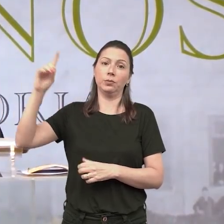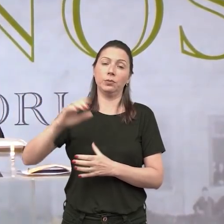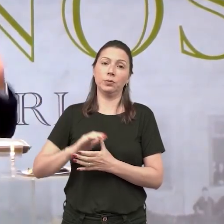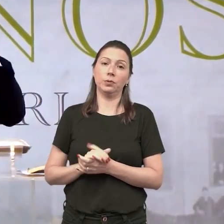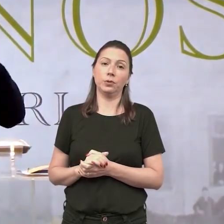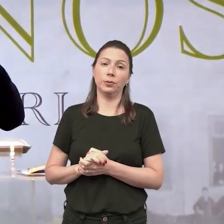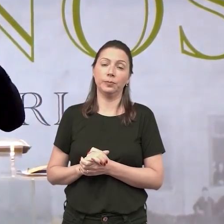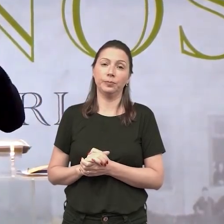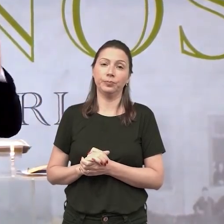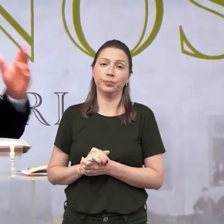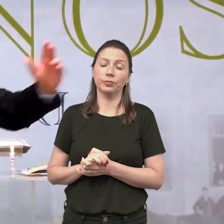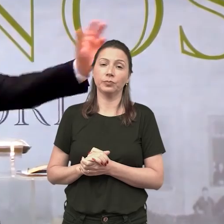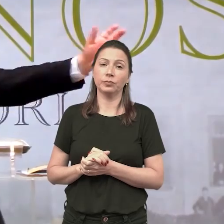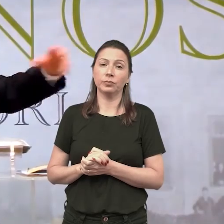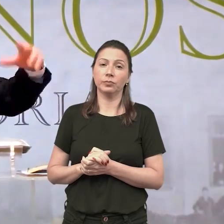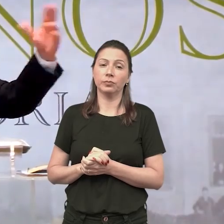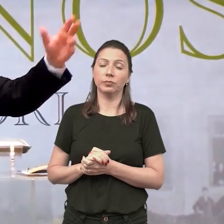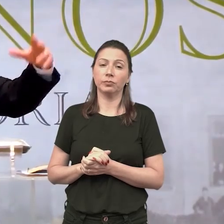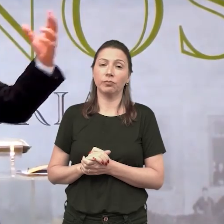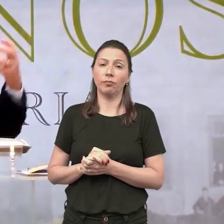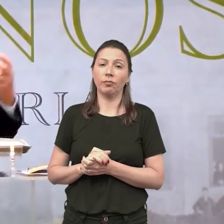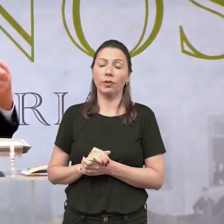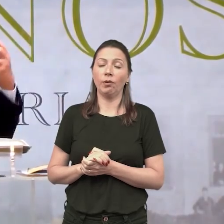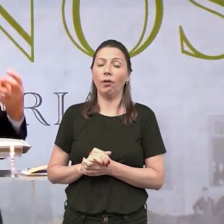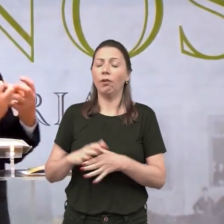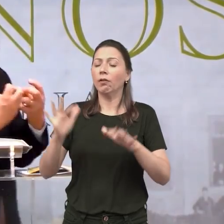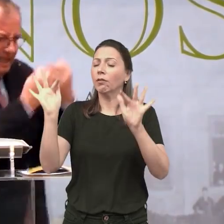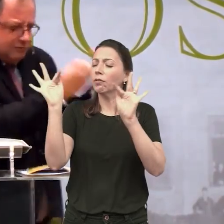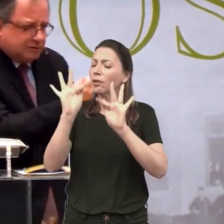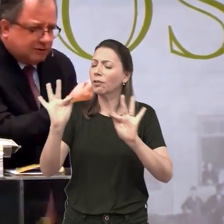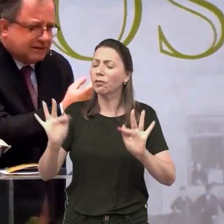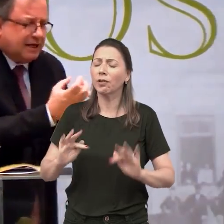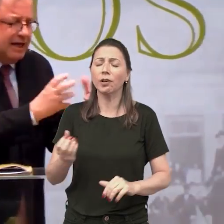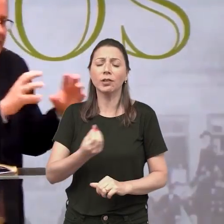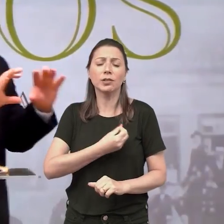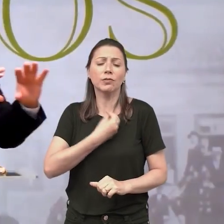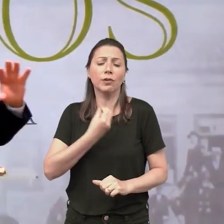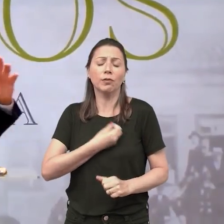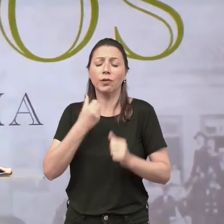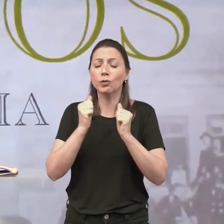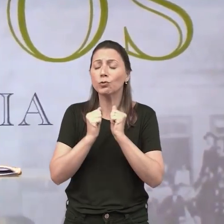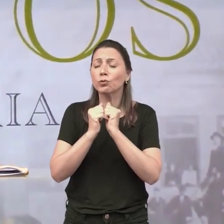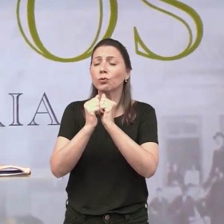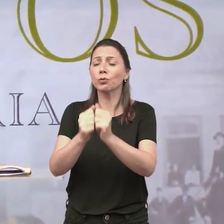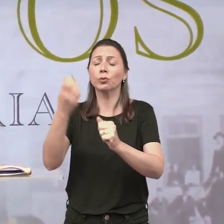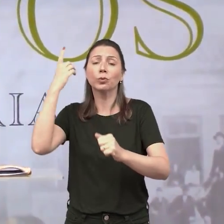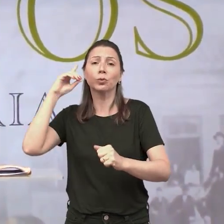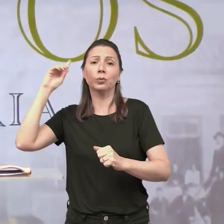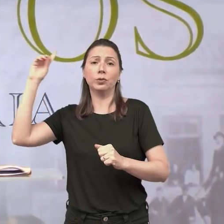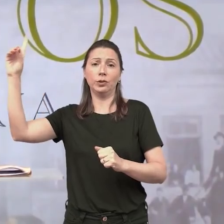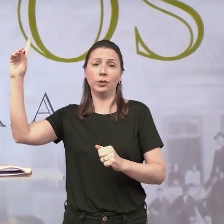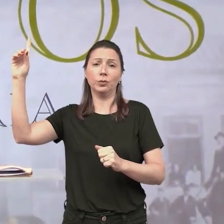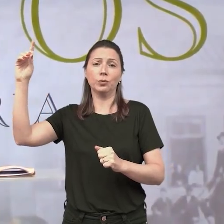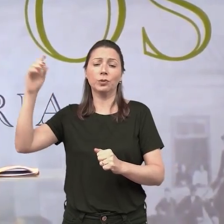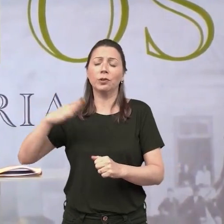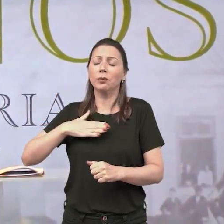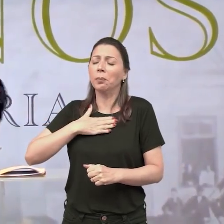Quer dizer, agrada-te do Senhor não é agradar da vontade, é agradar de Deus. Ou seja, Se Deus é o seu